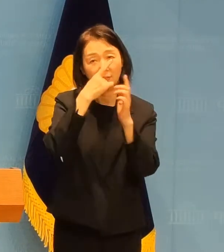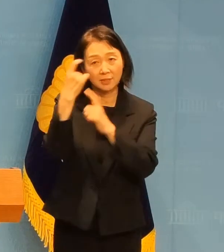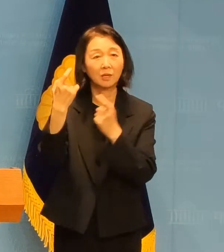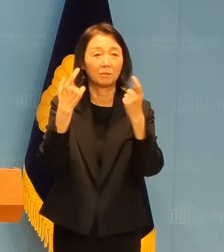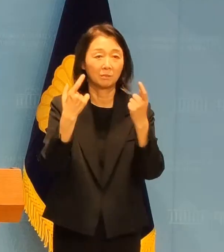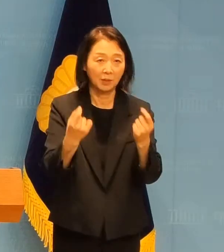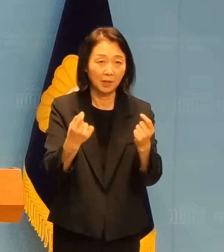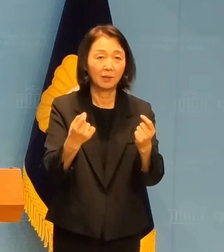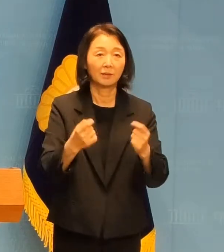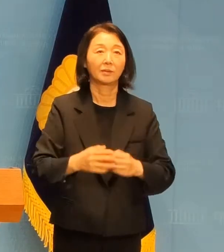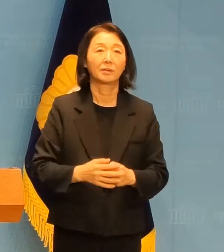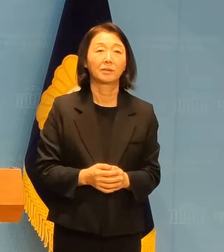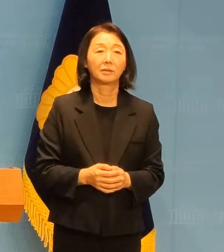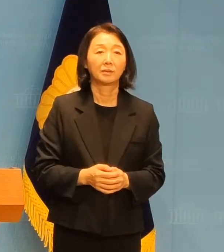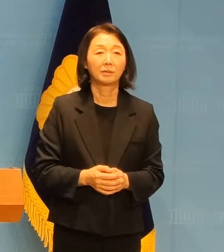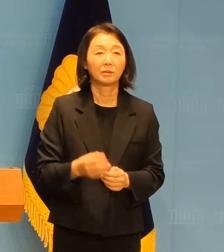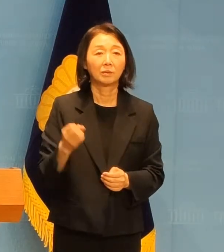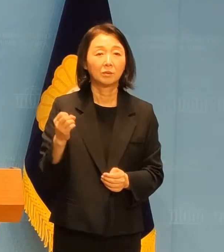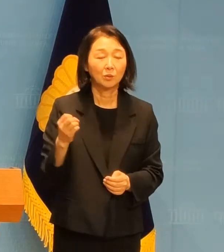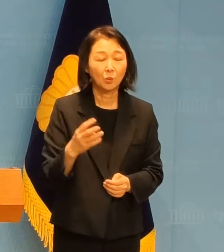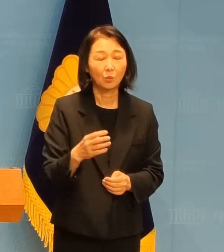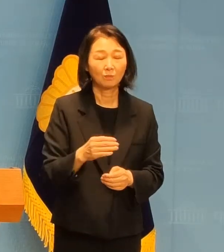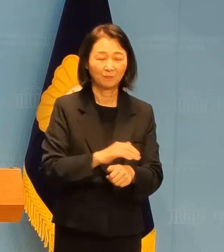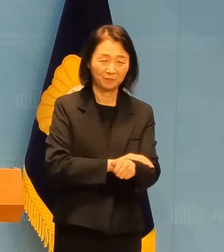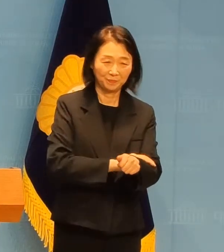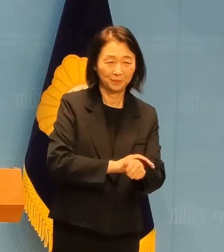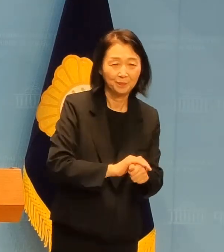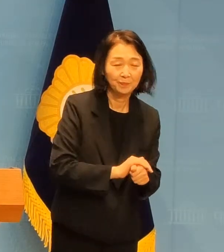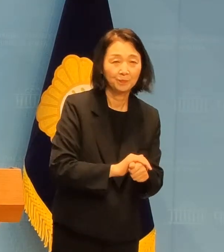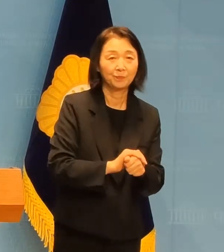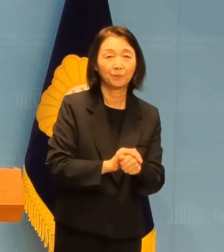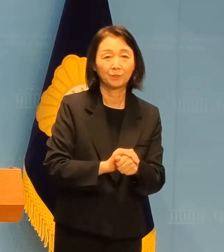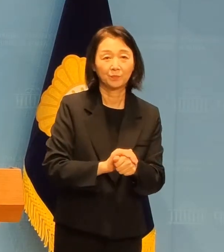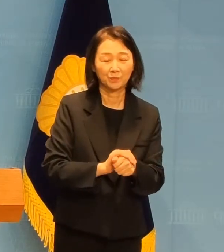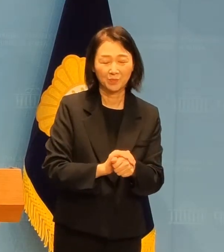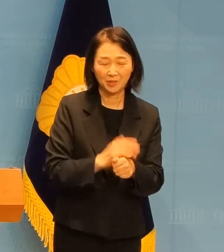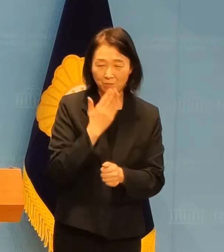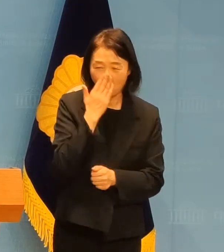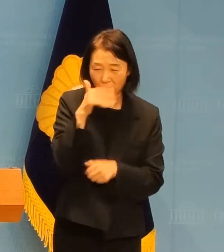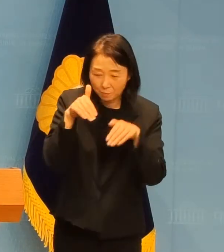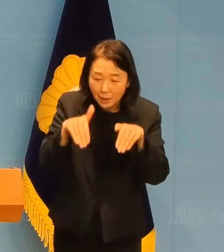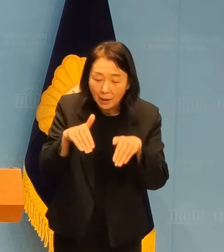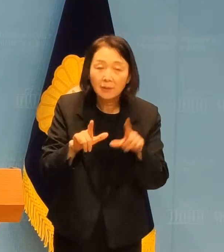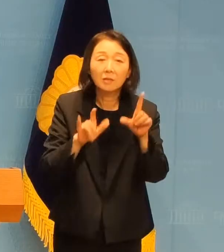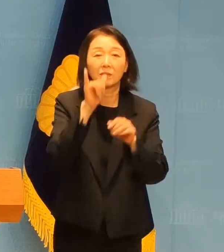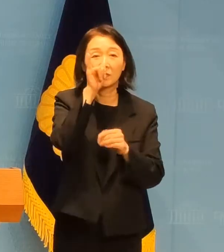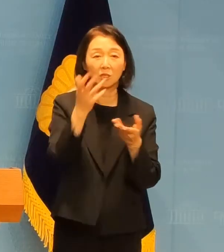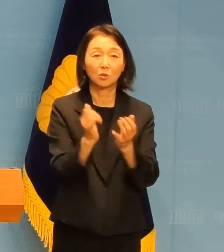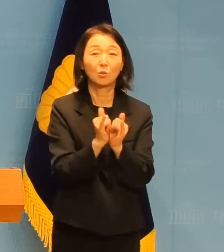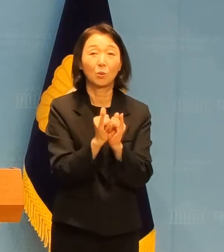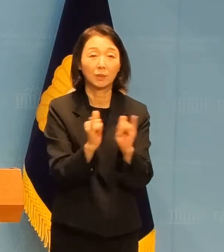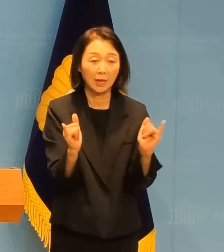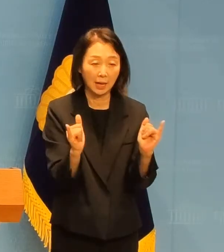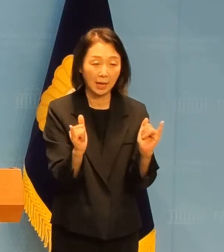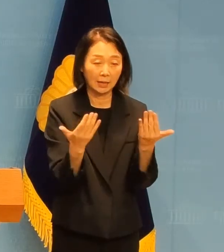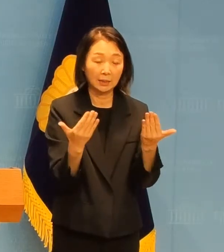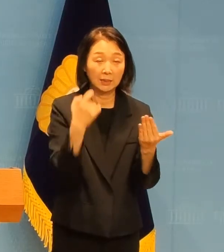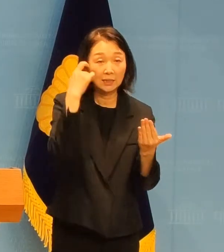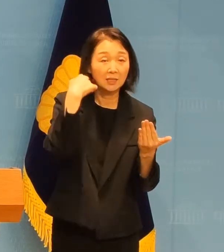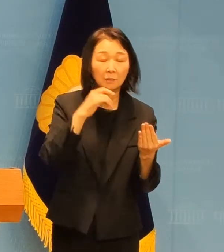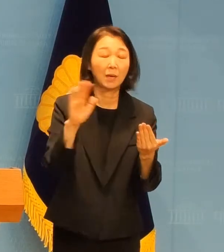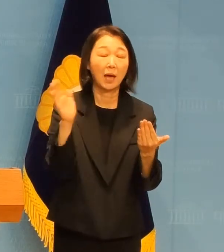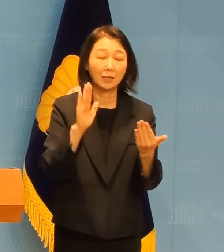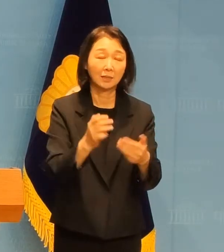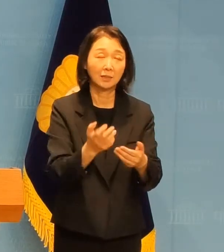것과 동시에 그간 수동적이고 복종적 의미를 가졌던 근로의 개념이